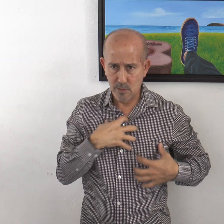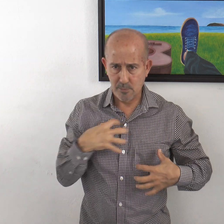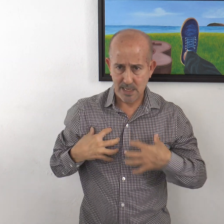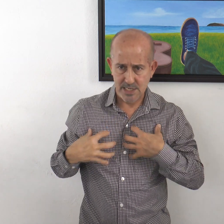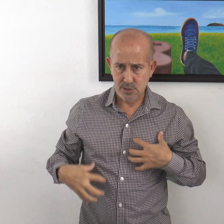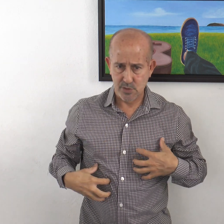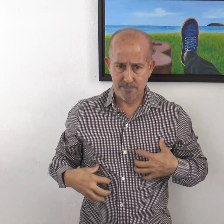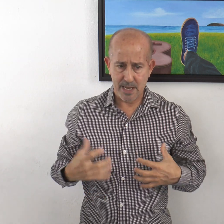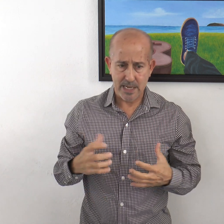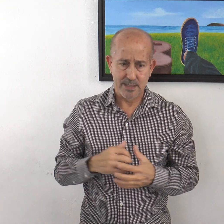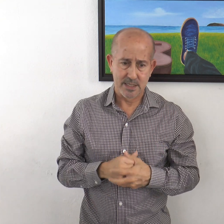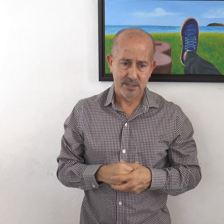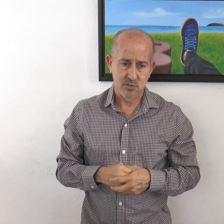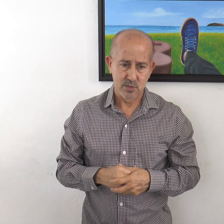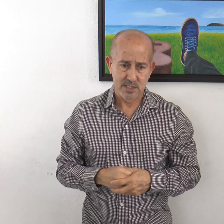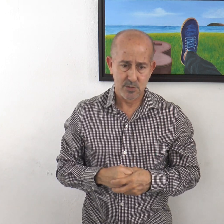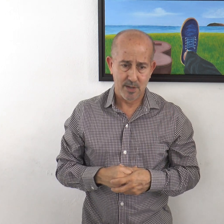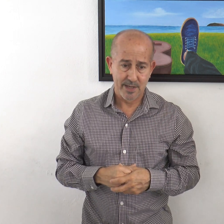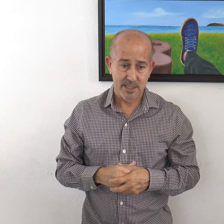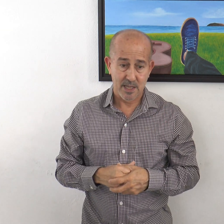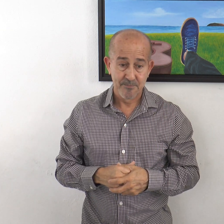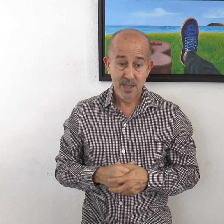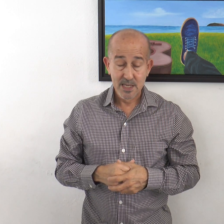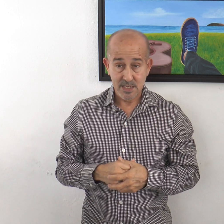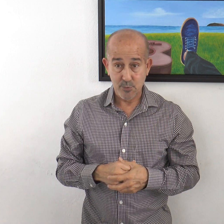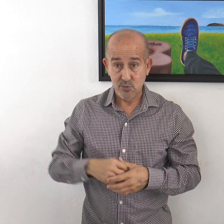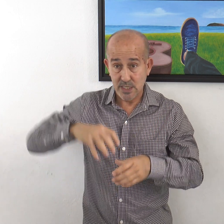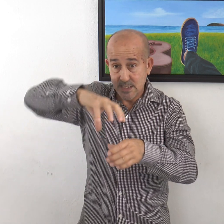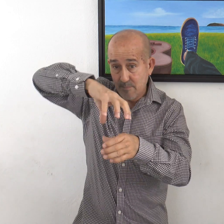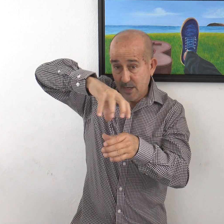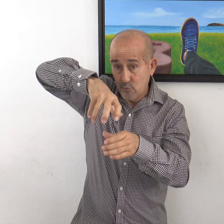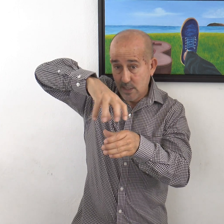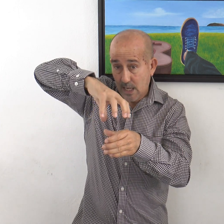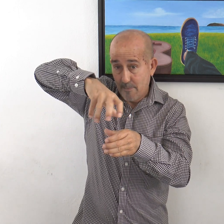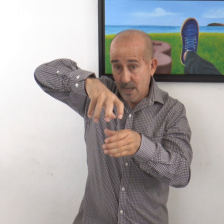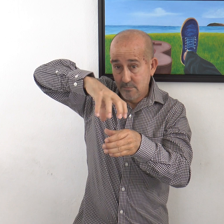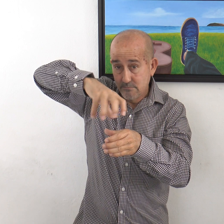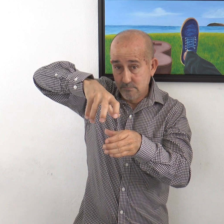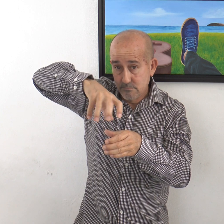Cuerpo, ¿verdad?, lleno de pecas, así sucesivamente. Se puede utilizar para una tapa.